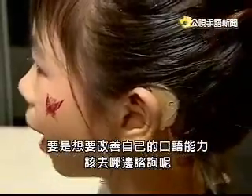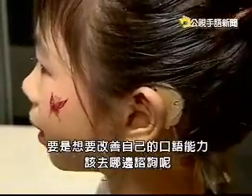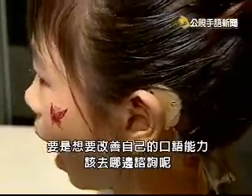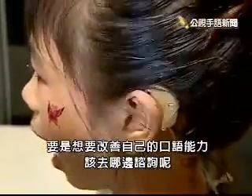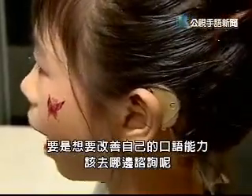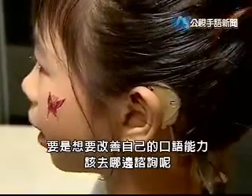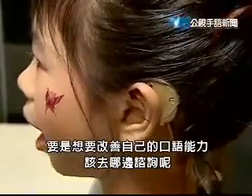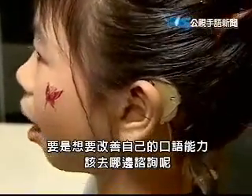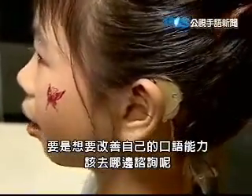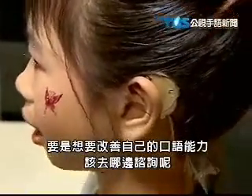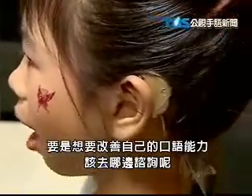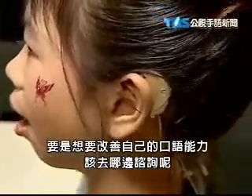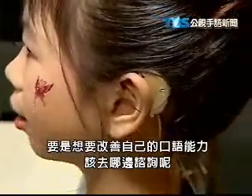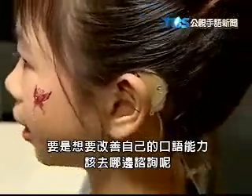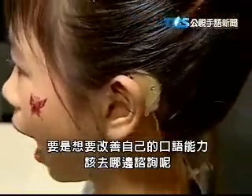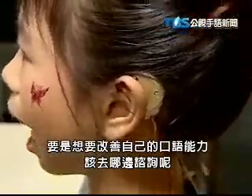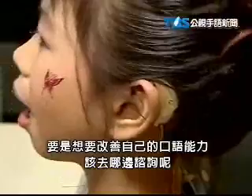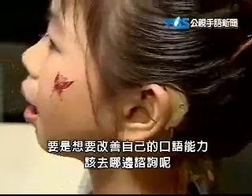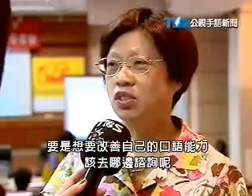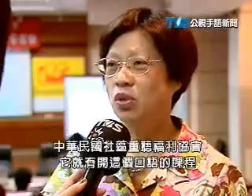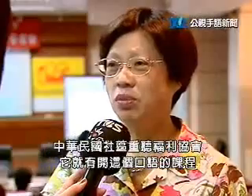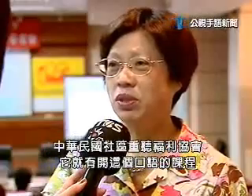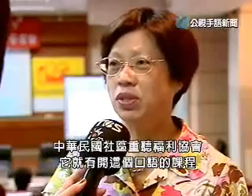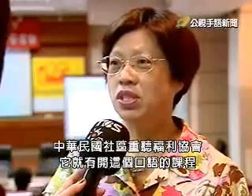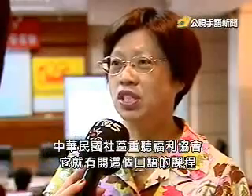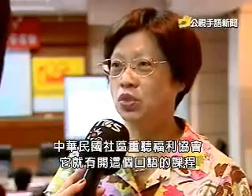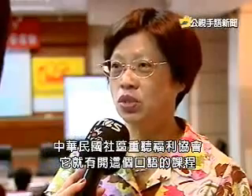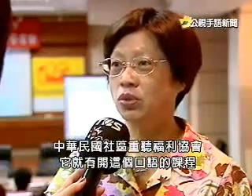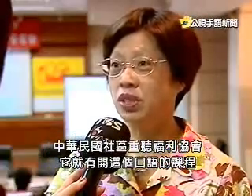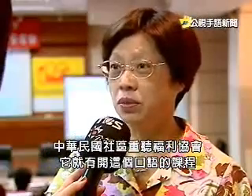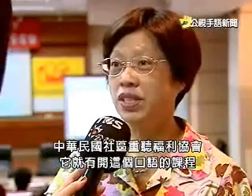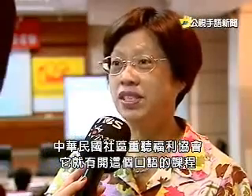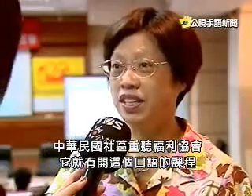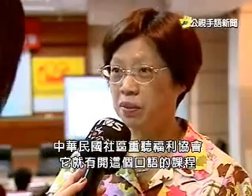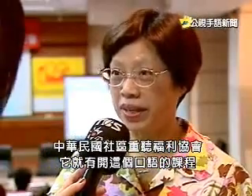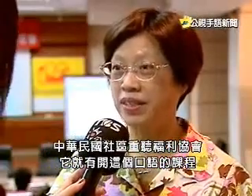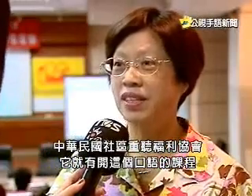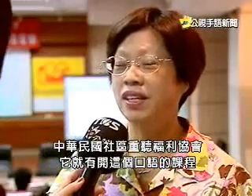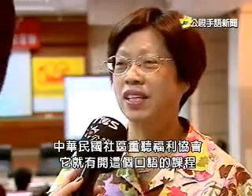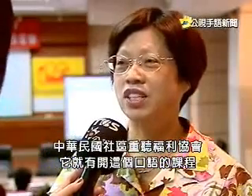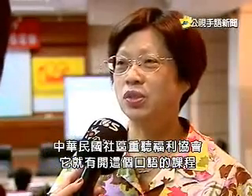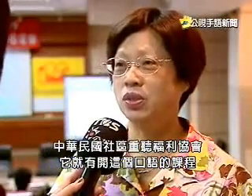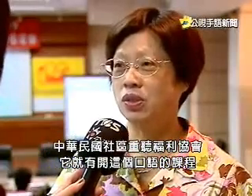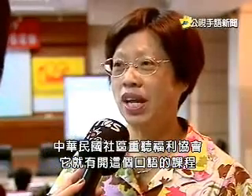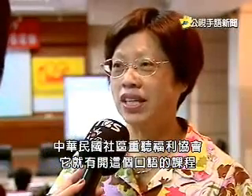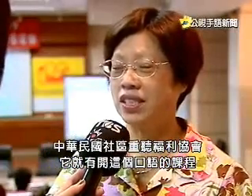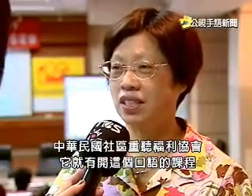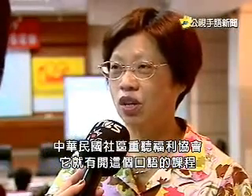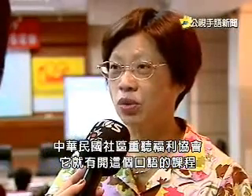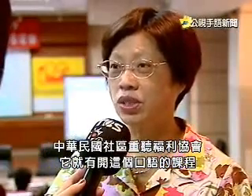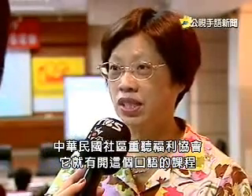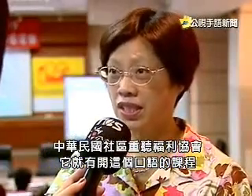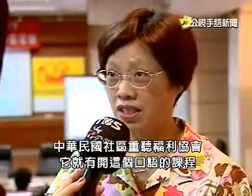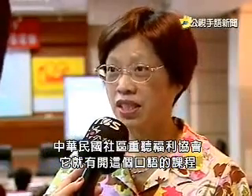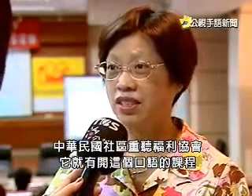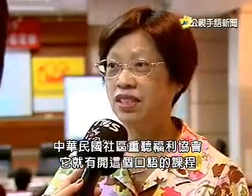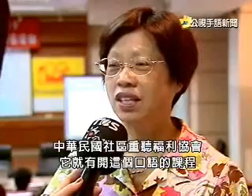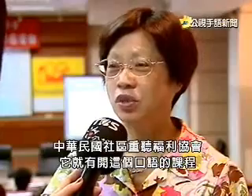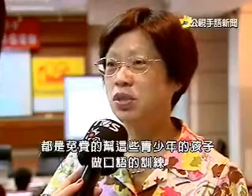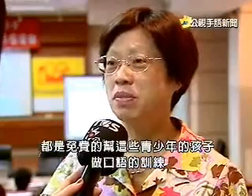力，该去哪边咨询呢？ 中华民国社区重听护理协会他就有开这个口语的课程，都是免